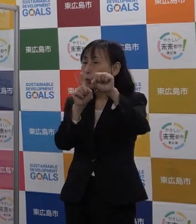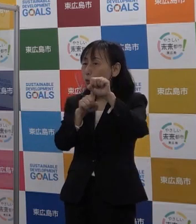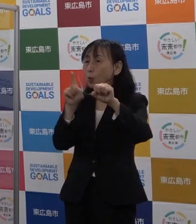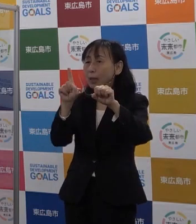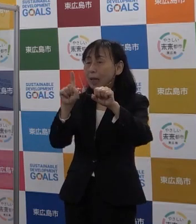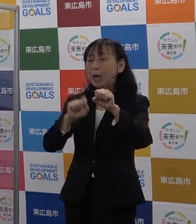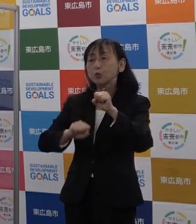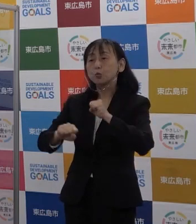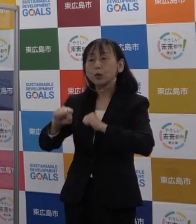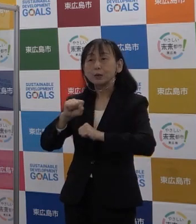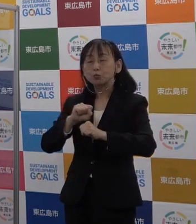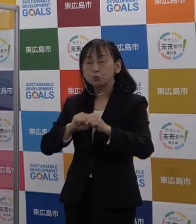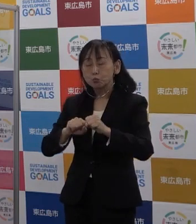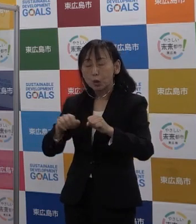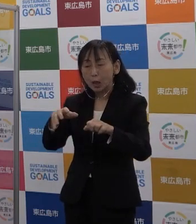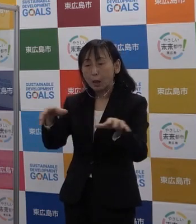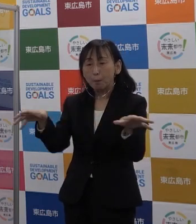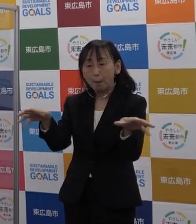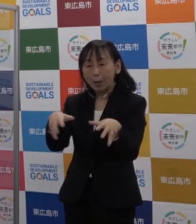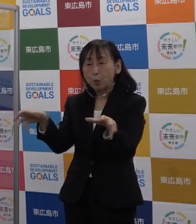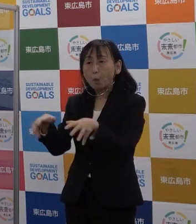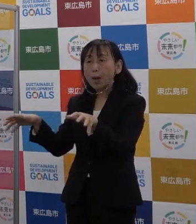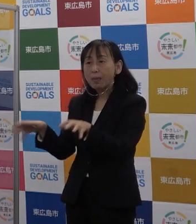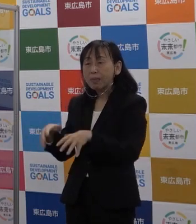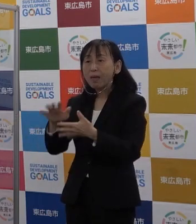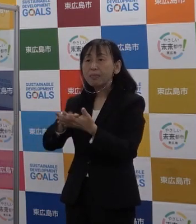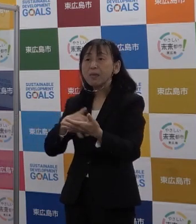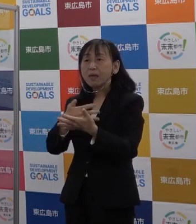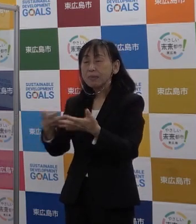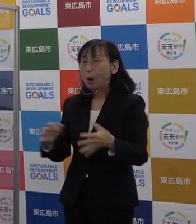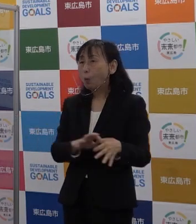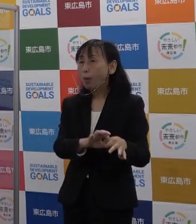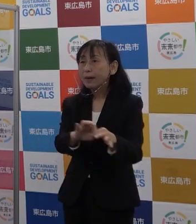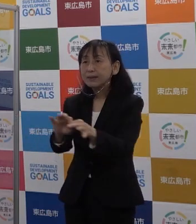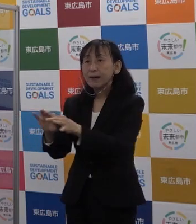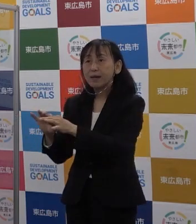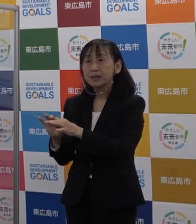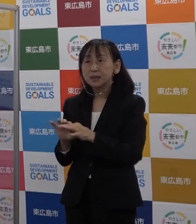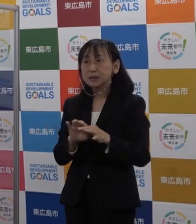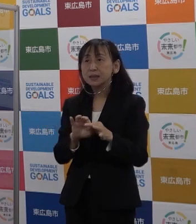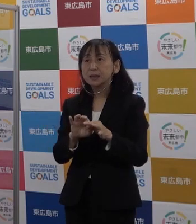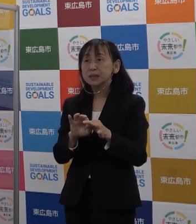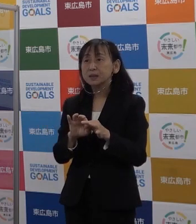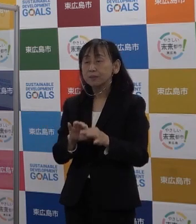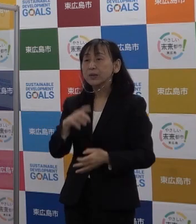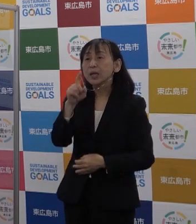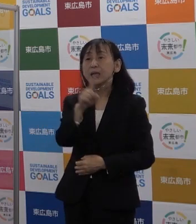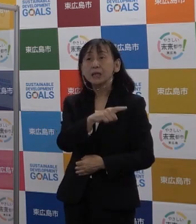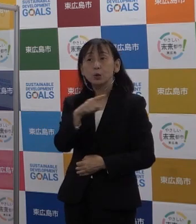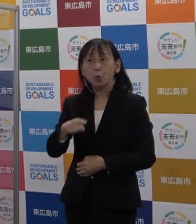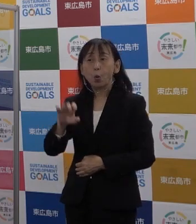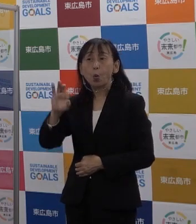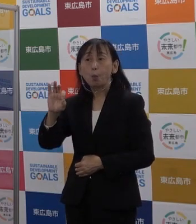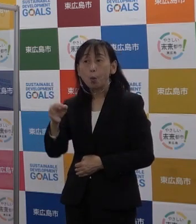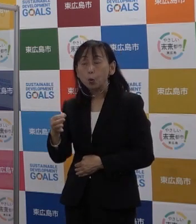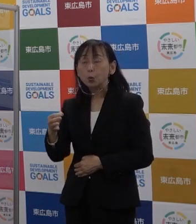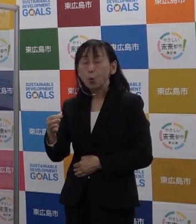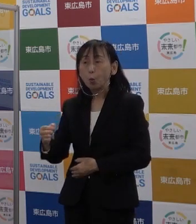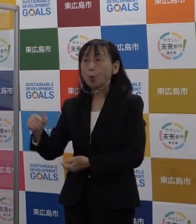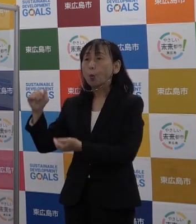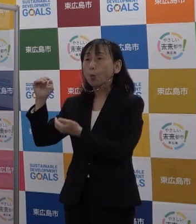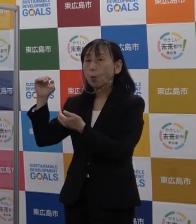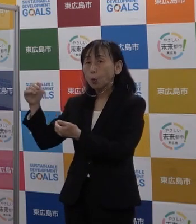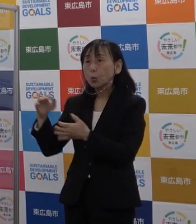形でデータ連携を図りながら人物ことがつなが